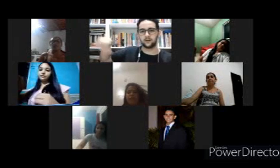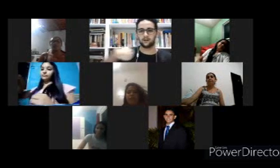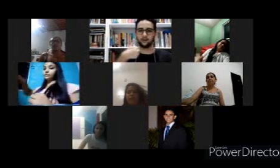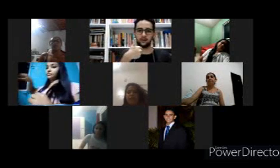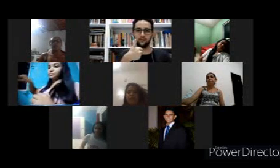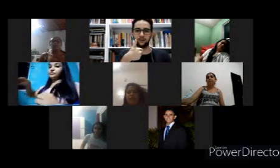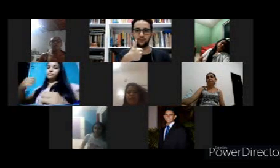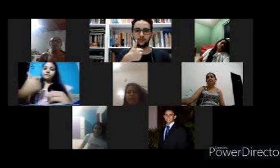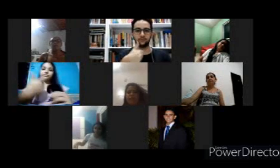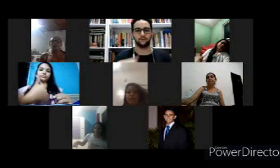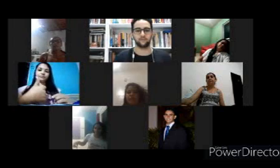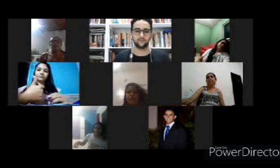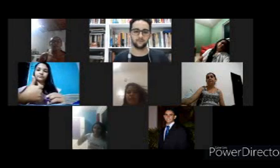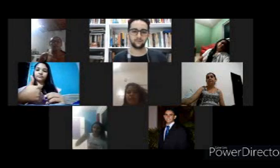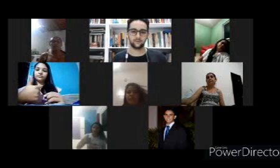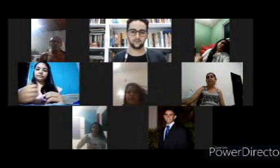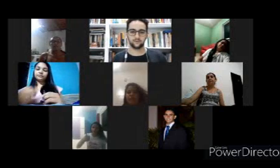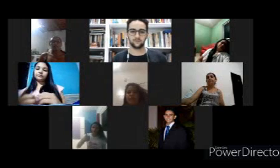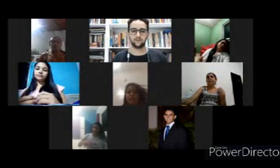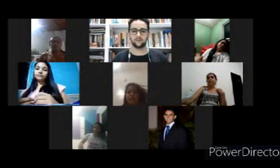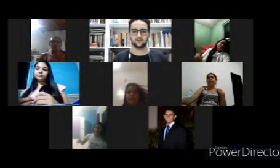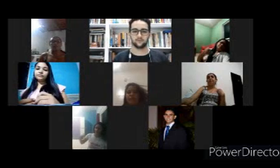1990 e vira de volta pro 1. Ah, tá certo.